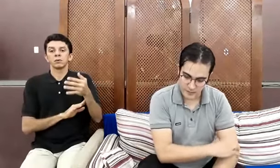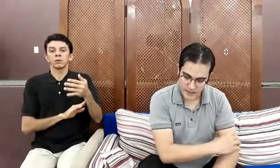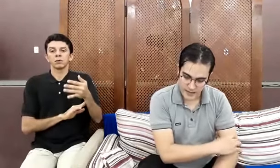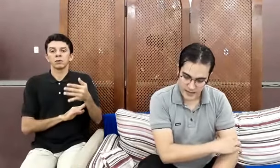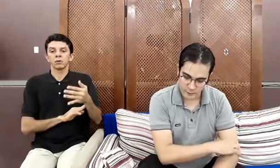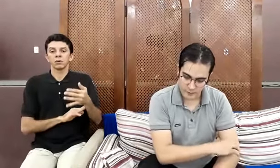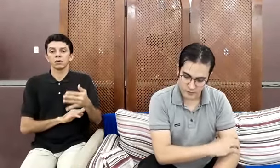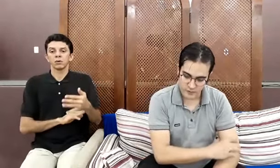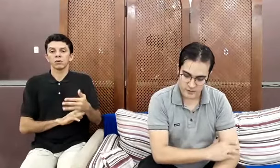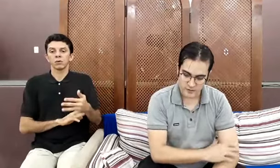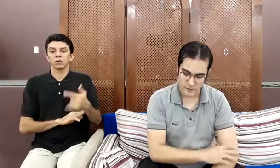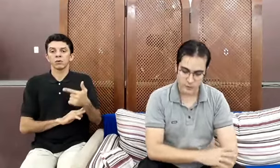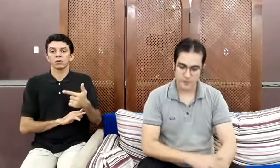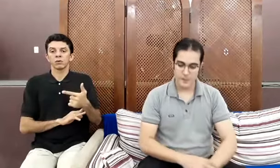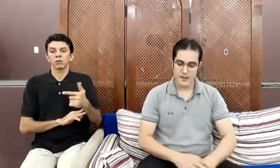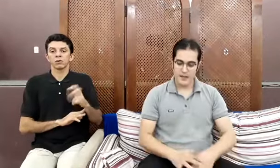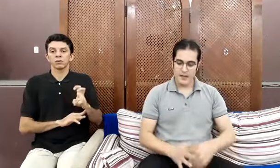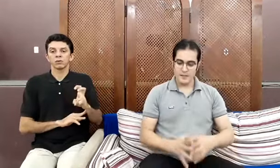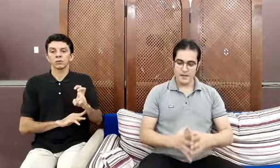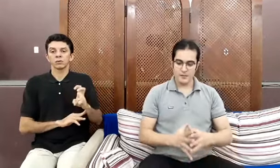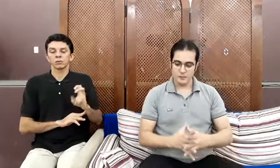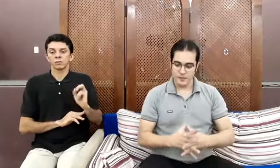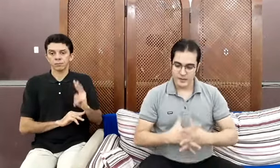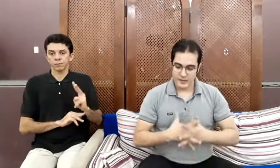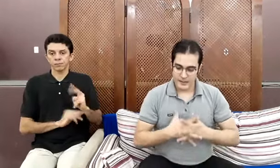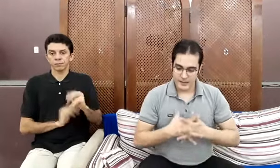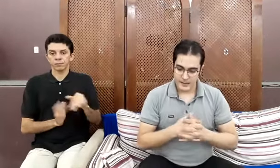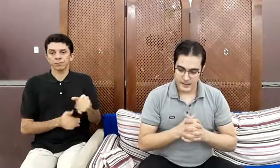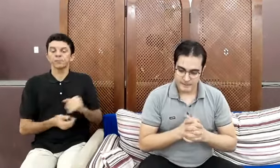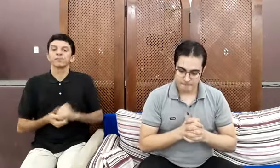agora até o verso 25. Bem, irmãos,